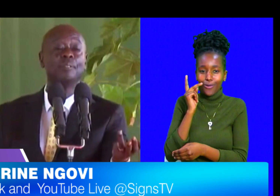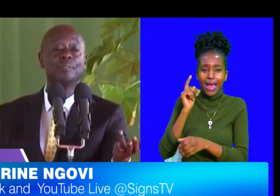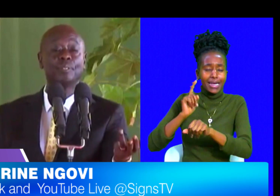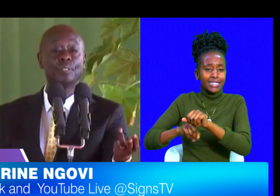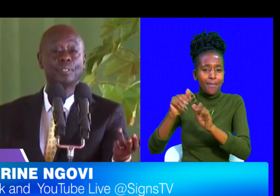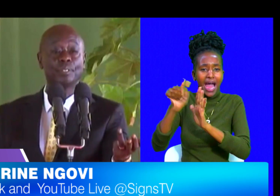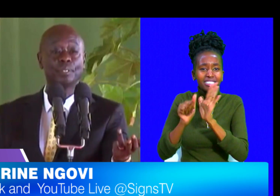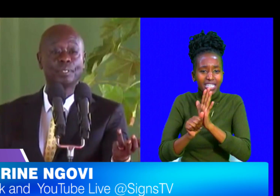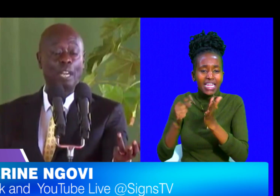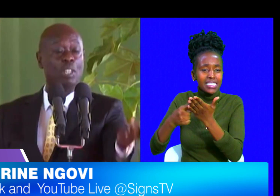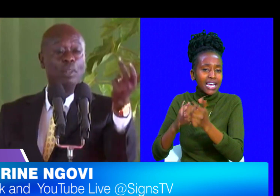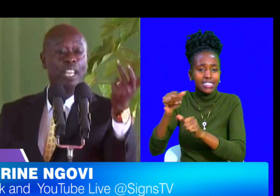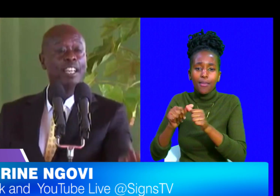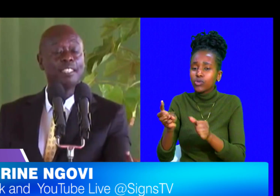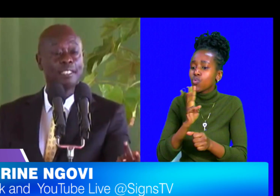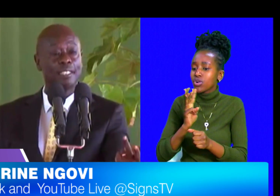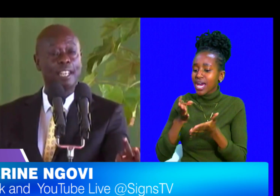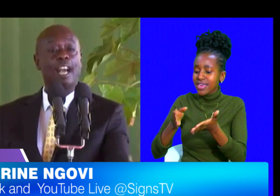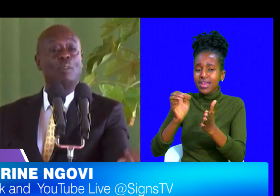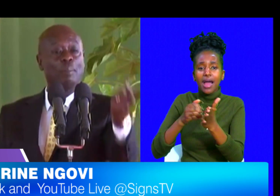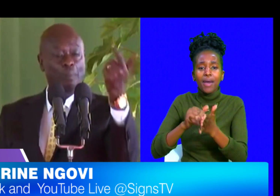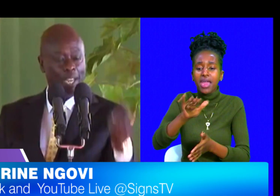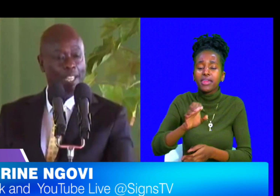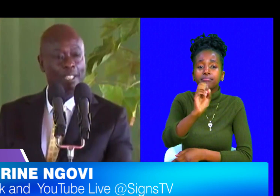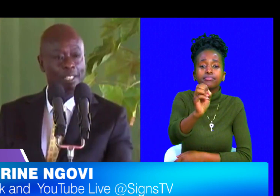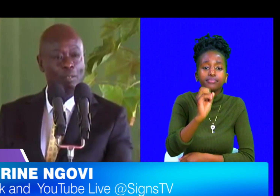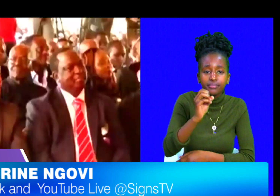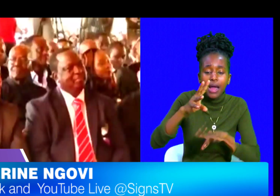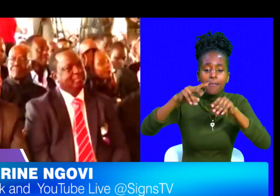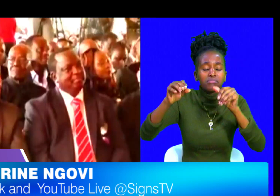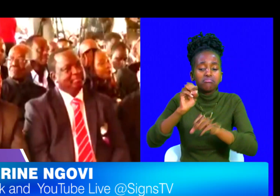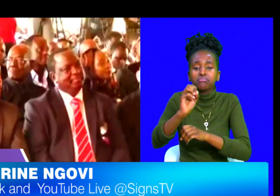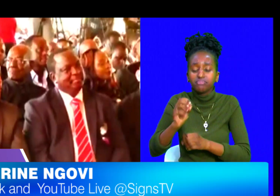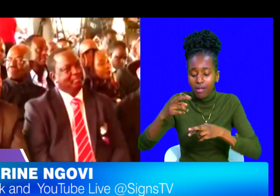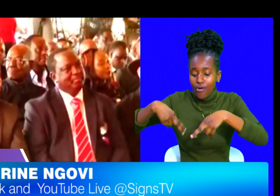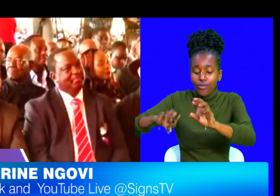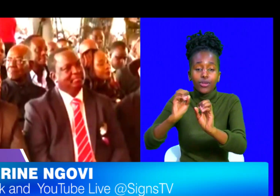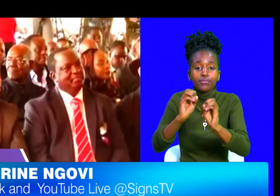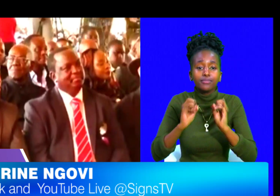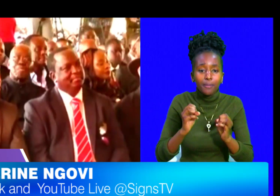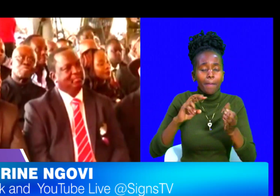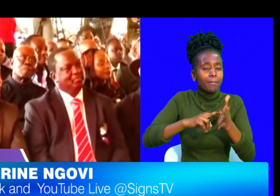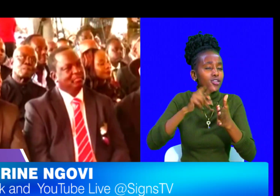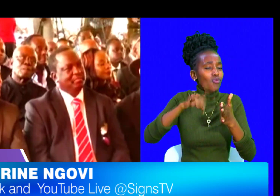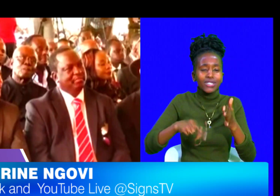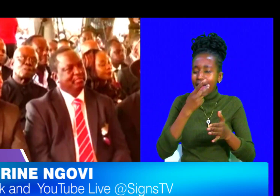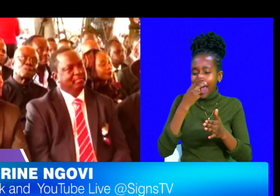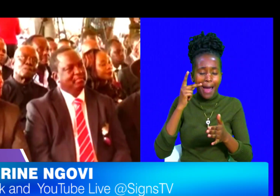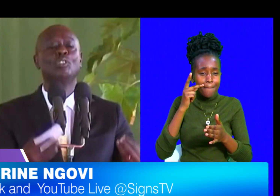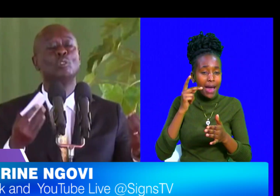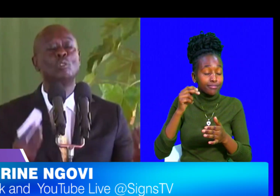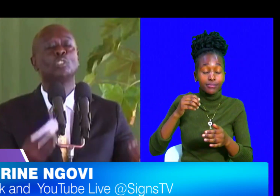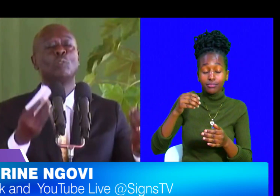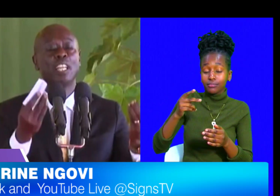Ukambani, hakuna bolea, hakuna barabara. Kwa hiyo mazungumzo nini hivyo hapo nini Wakamba? Sasa